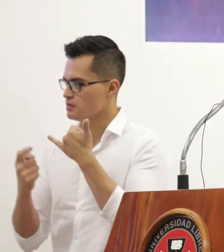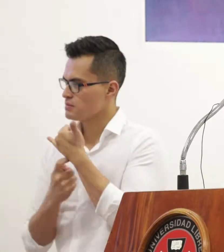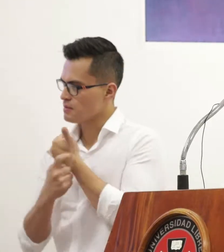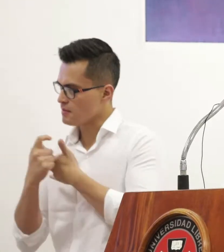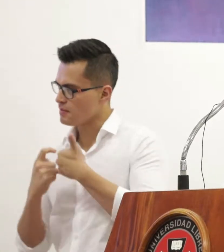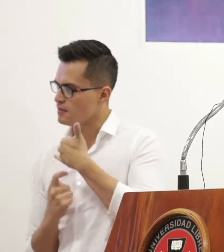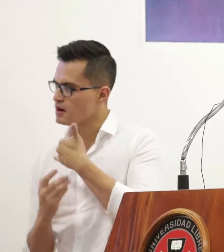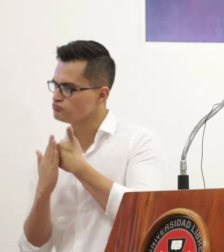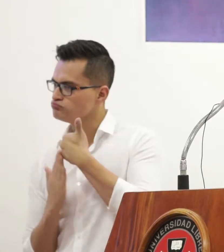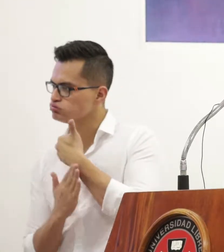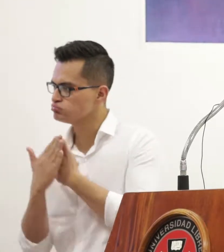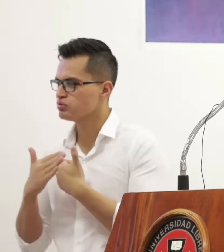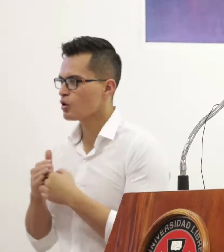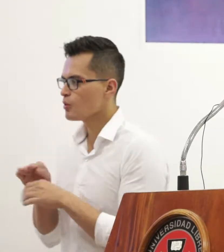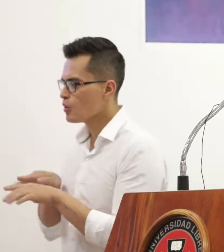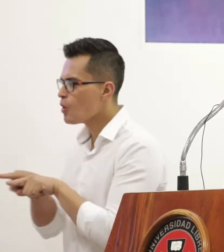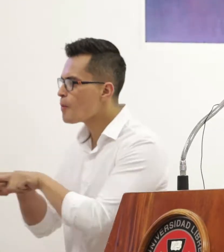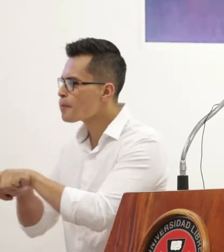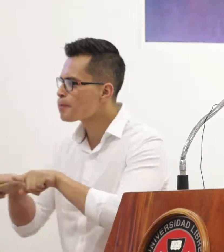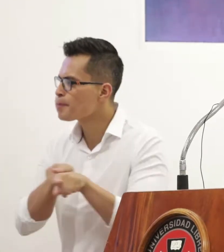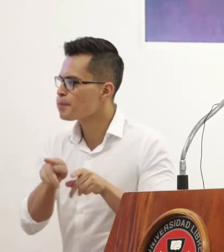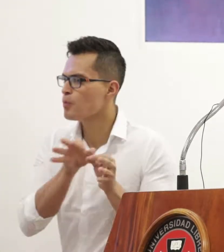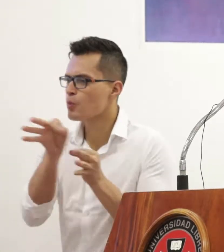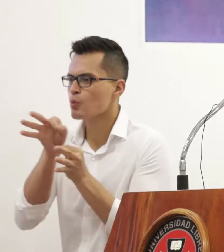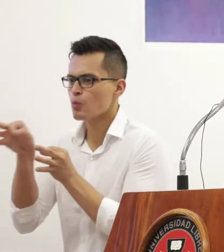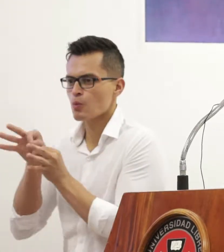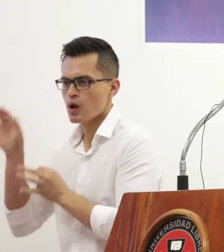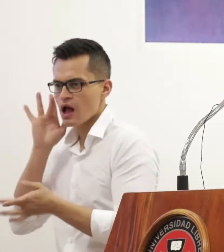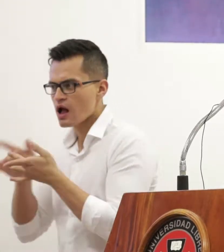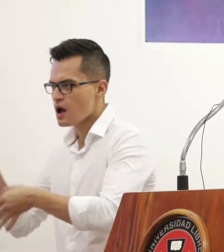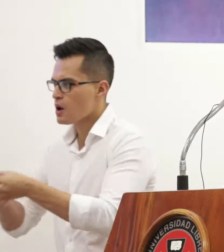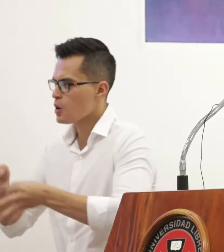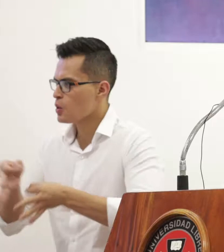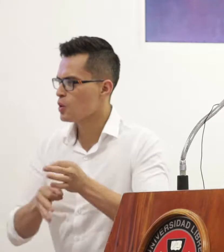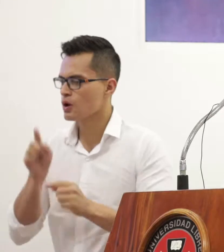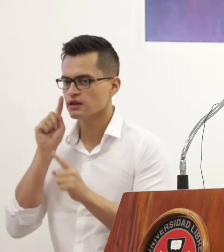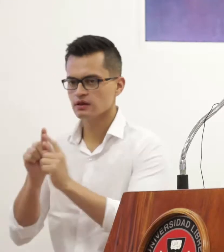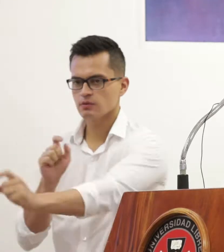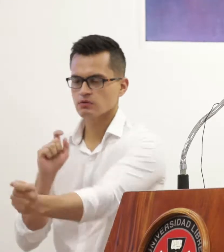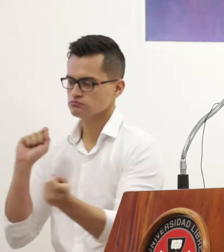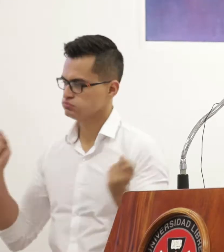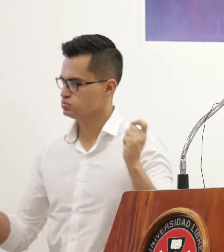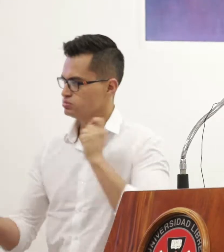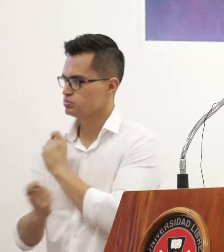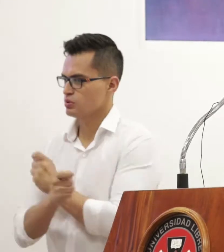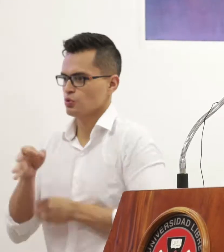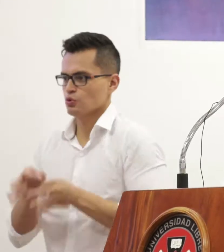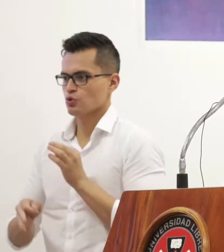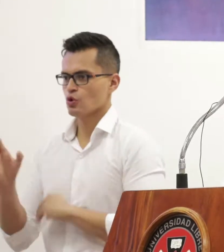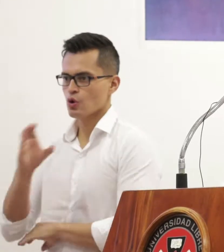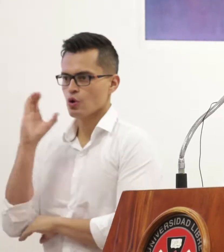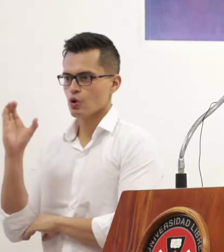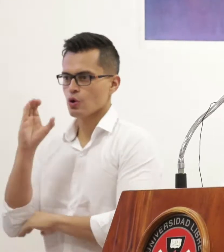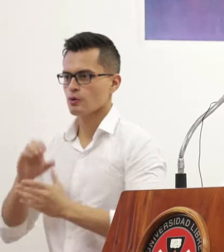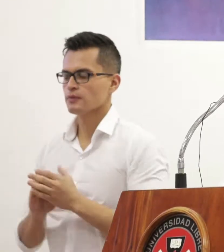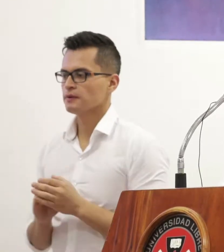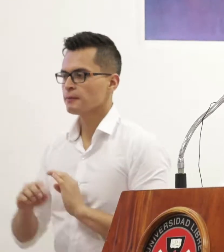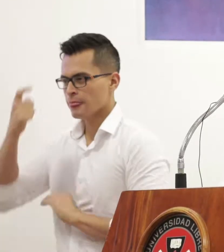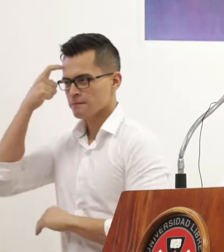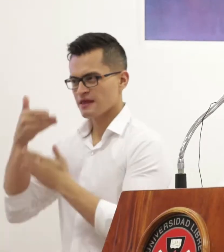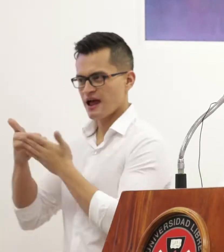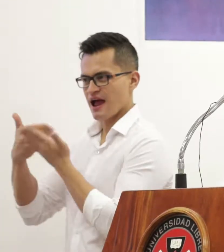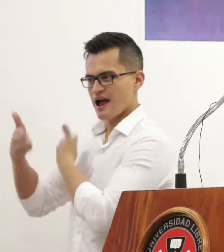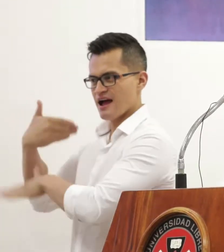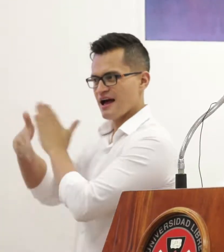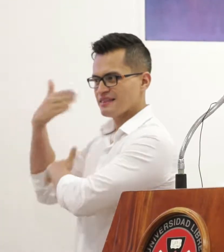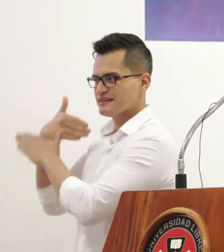territorial, de la justicia local, de todos esos temas de la gran transformación de la justicia de Colombia que se quedaron a la vera